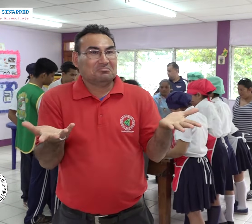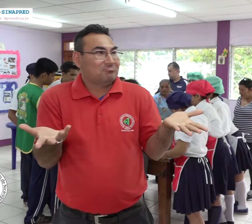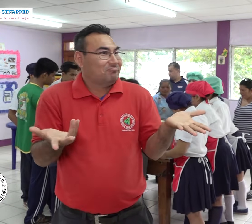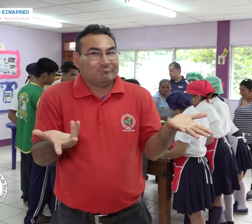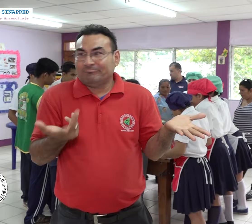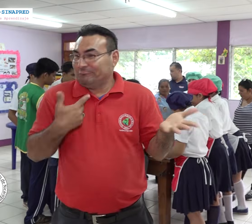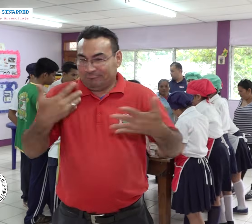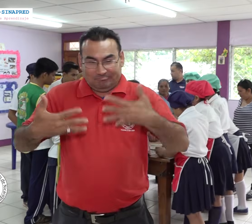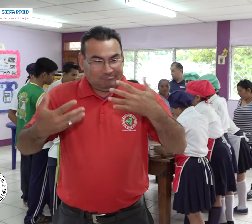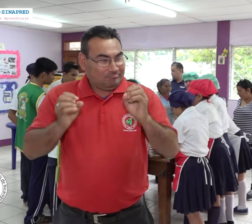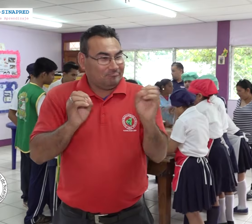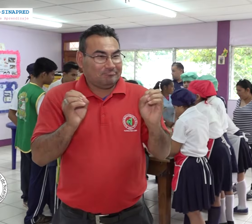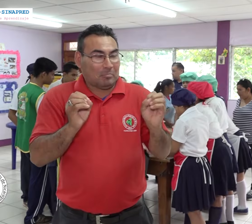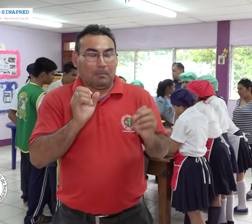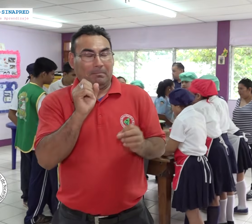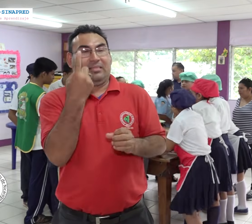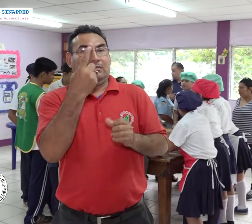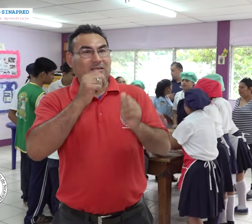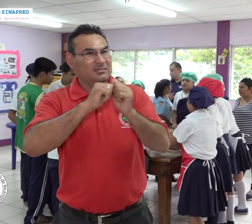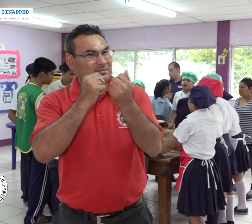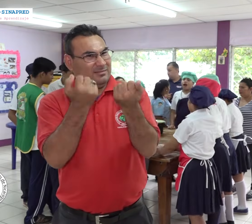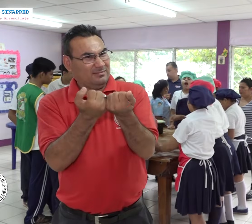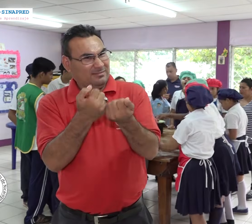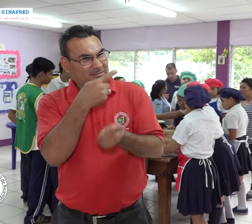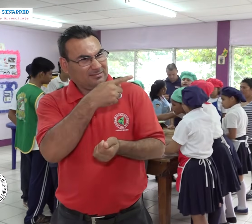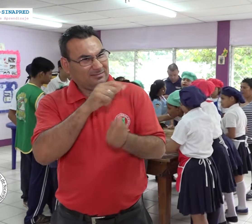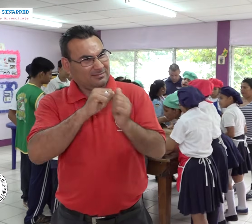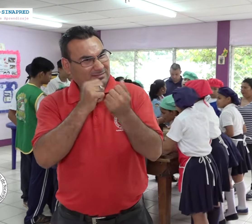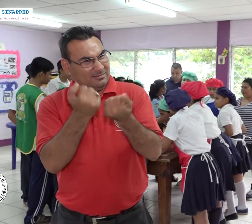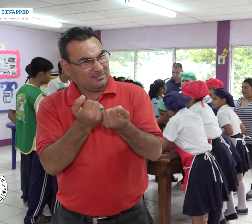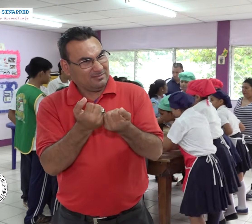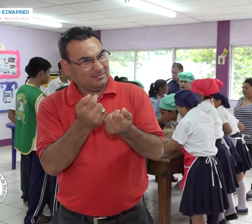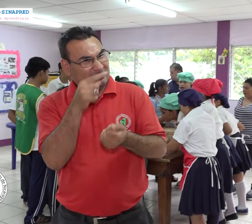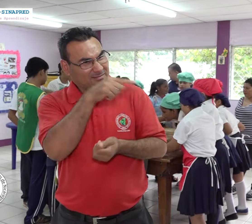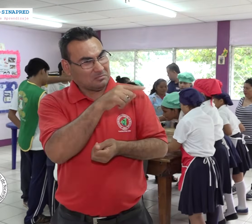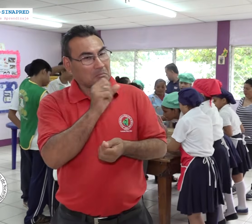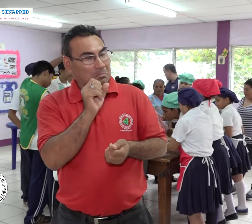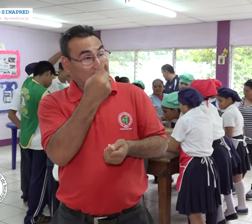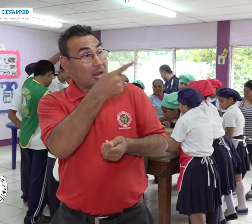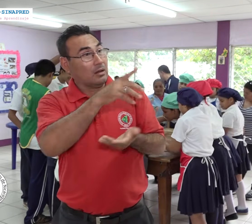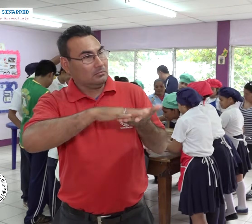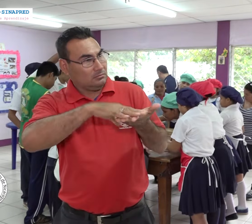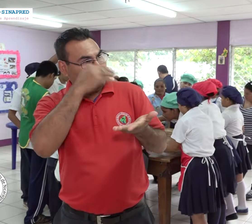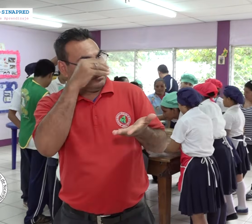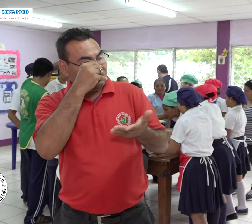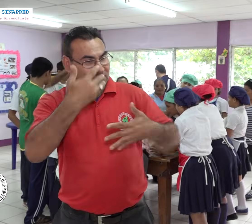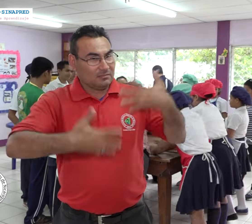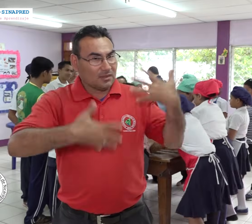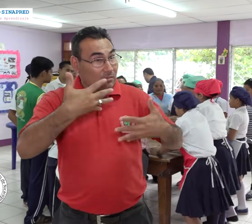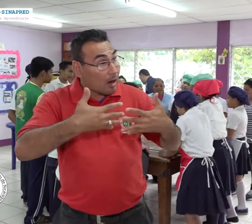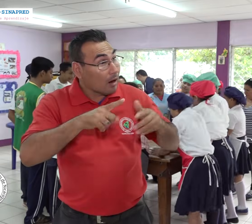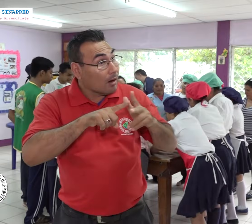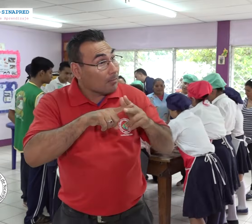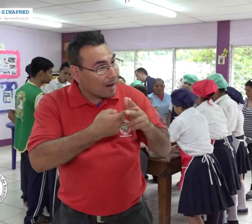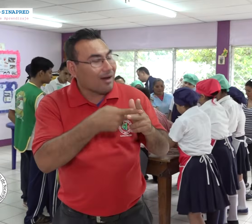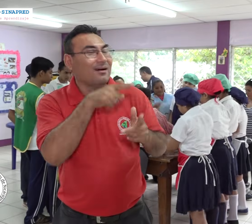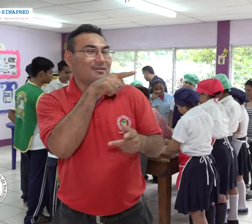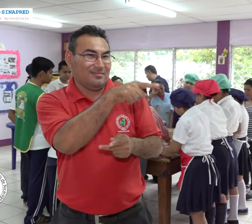nada, inclusive ni señas trabajábamos. Luego yo llegué a la asociación y en la asociación es donde yo aprendí señas, en la asociación de